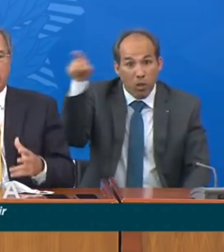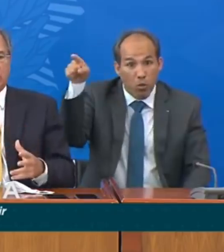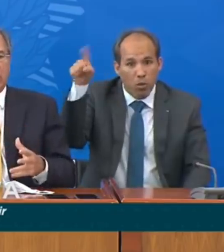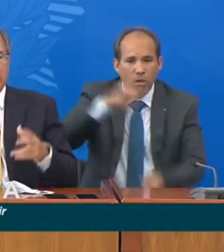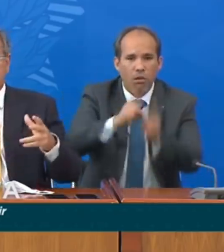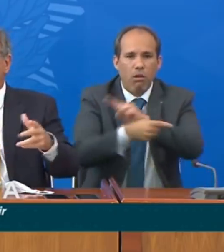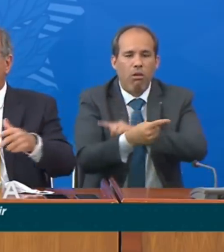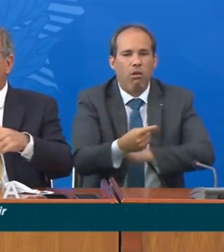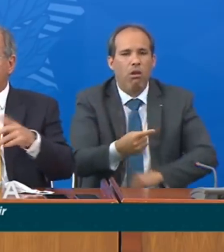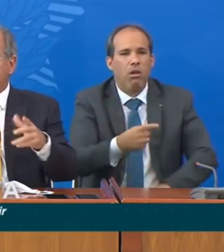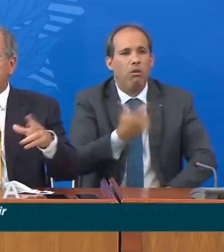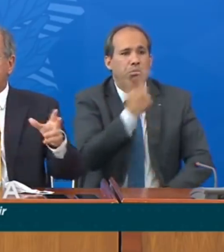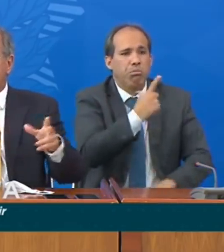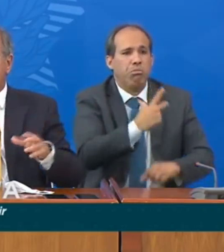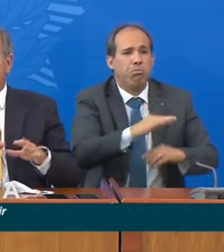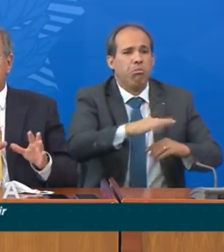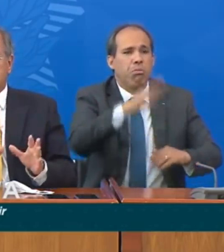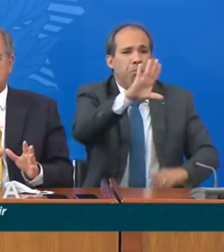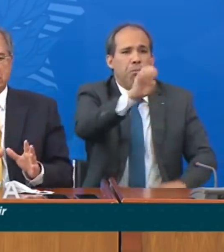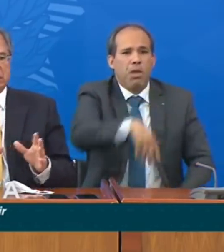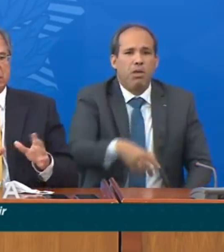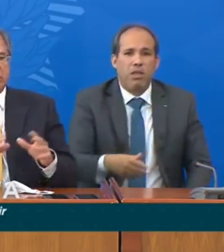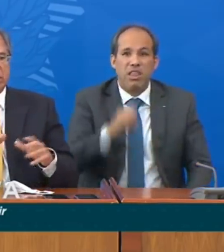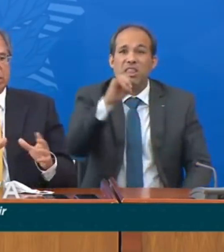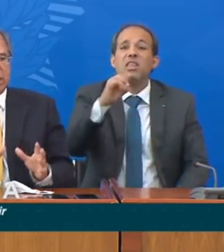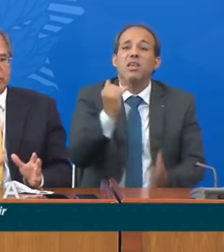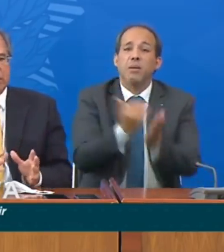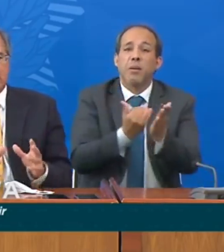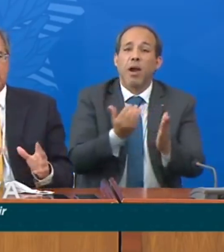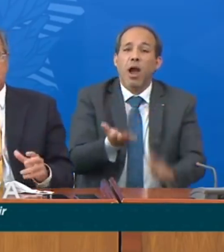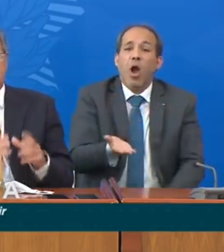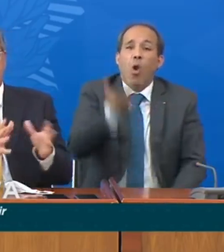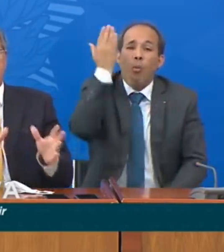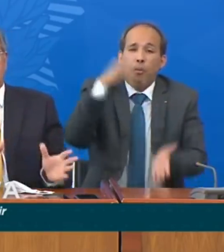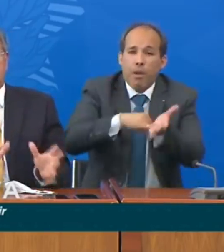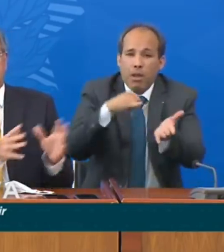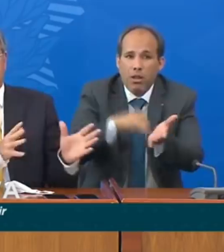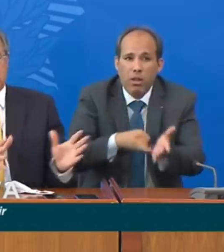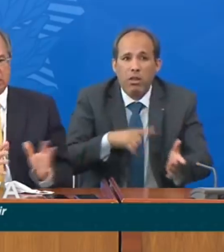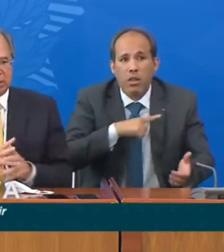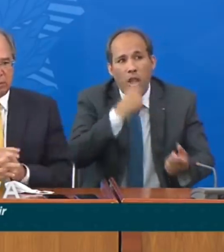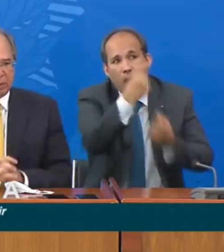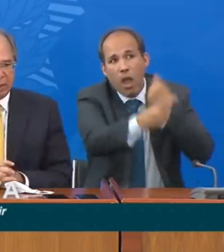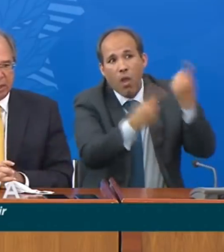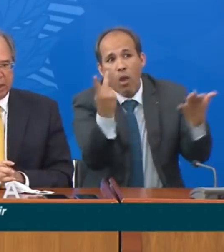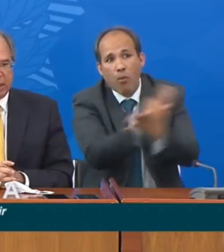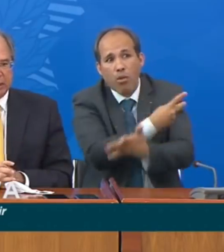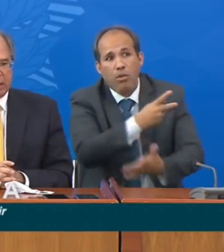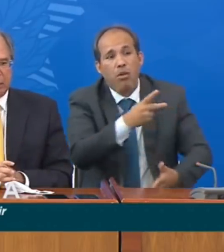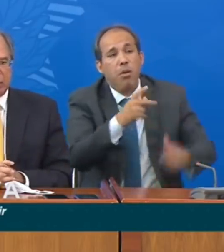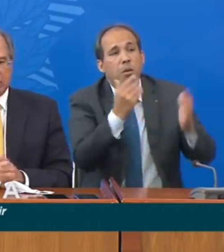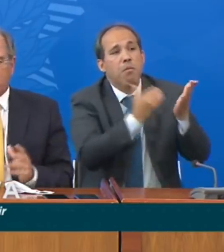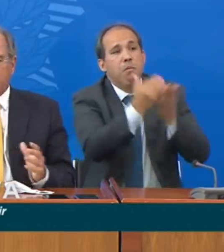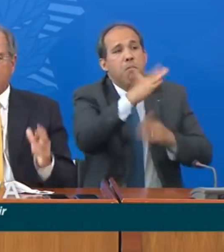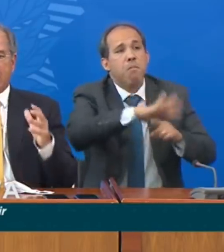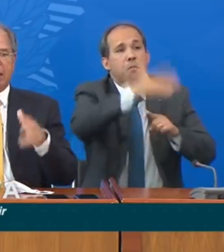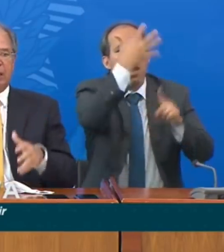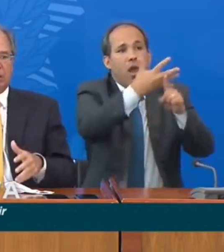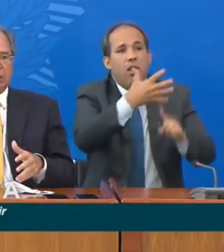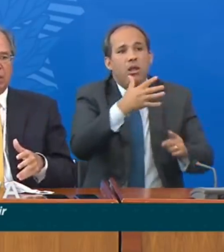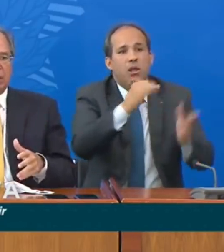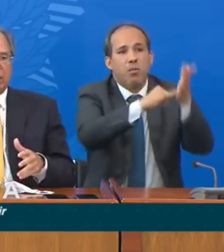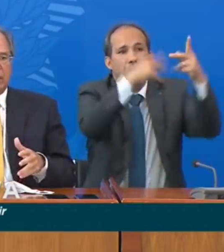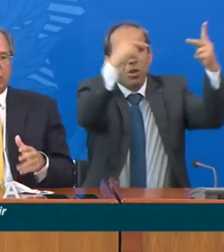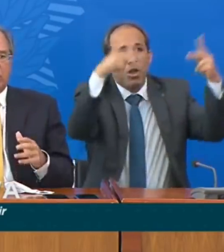aumentarmos impostos. Aliás, como aconteceu em outras, teve uma entidade federativa aí que aumentou os impostos recentemente. Quer dizer, o PIB